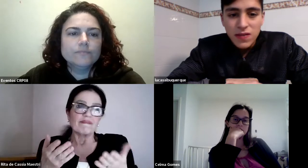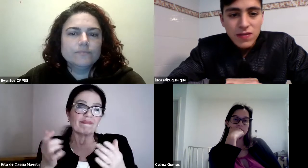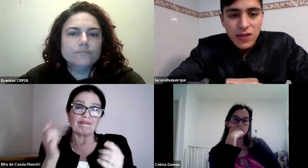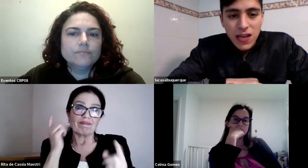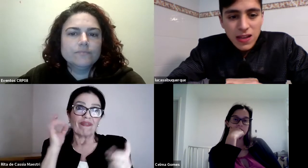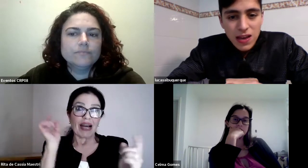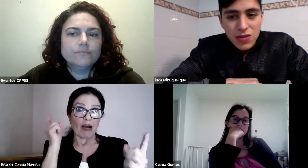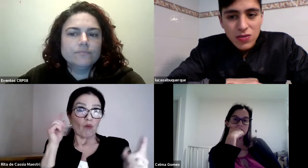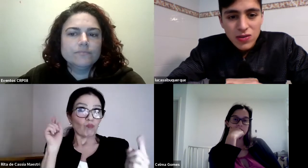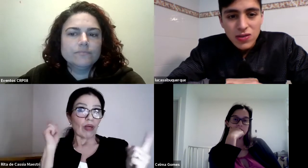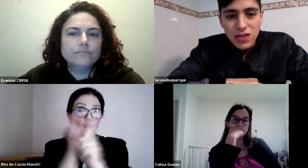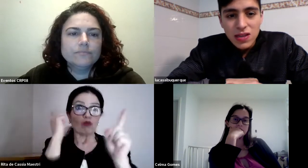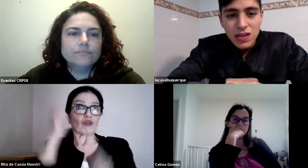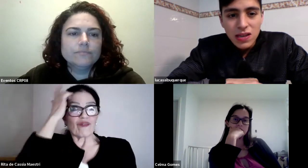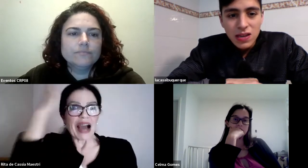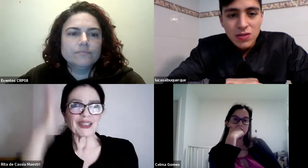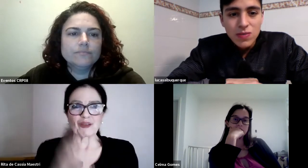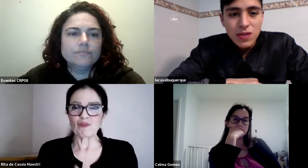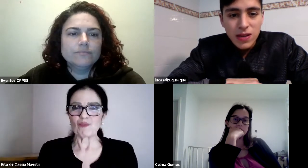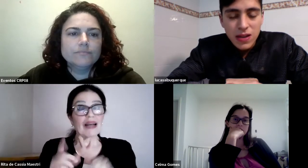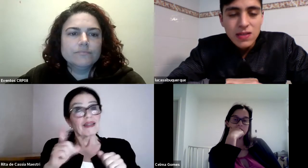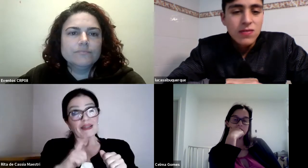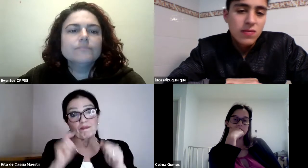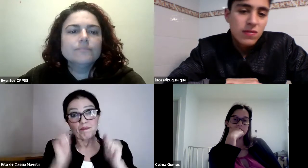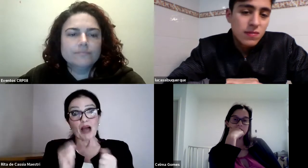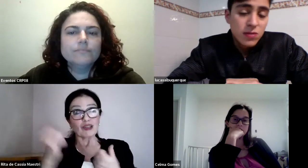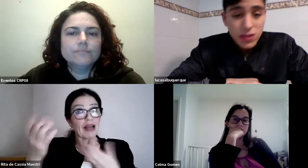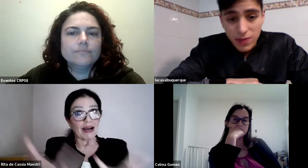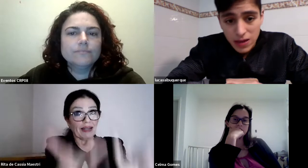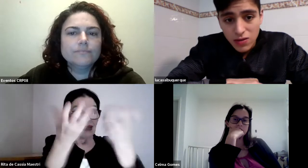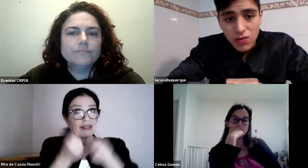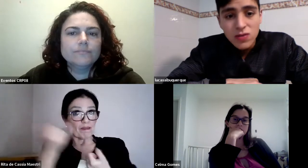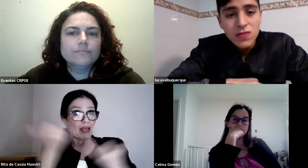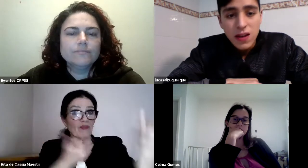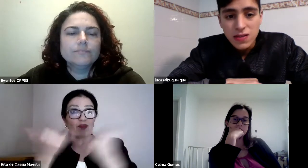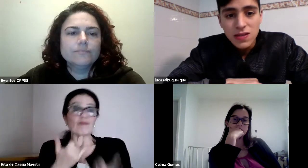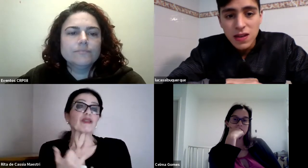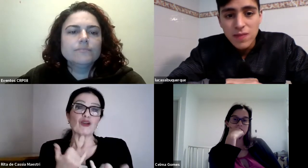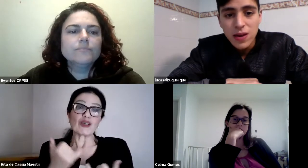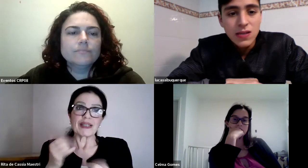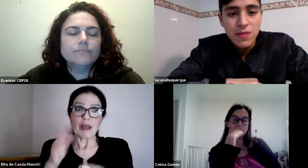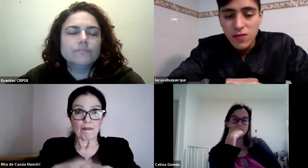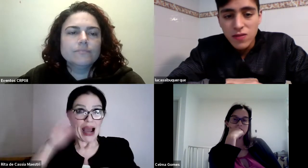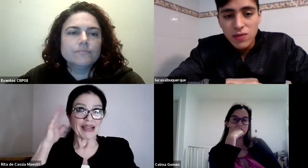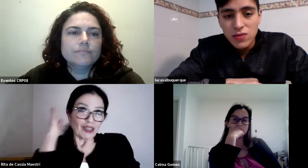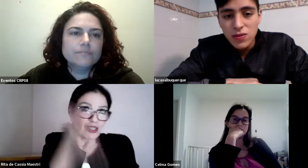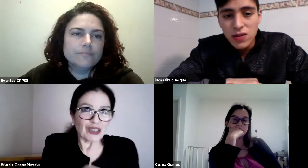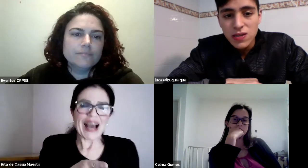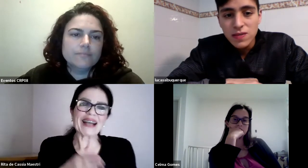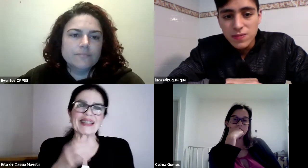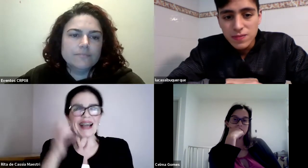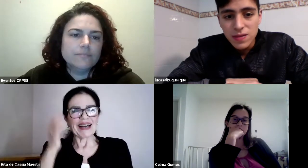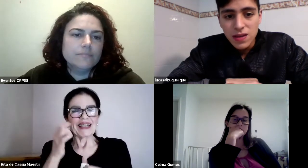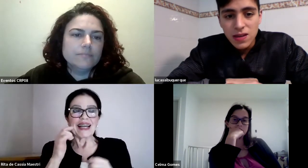temos, enfim, uma série de recursos que nos possibilitam encontros fáceis, né, para receber